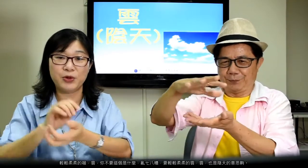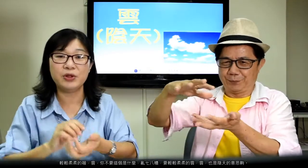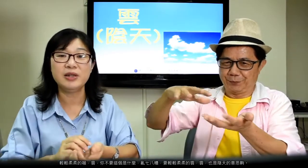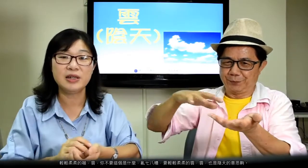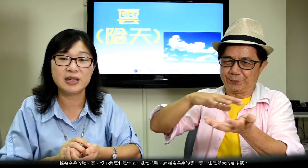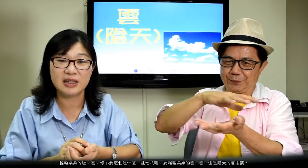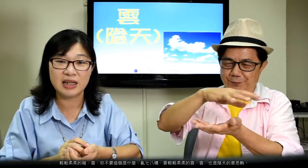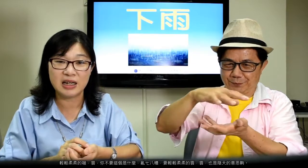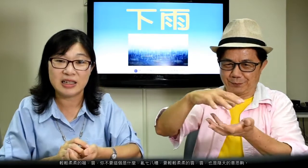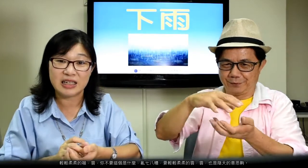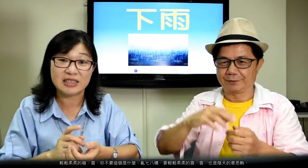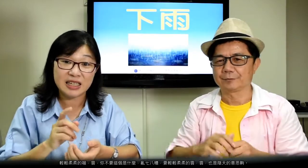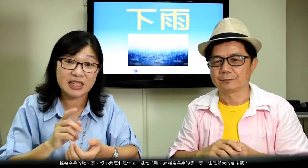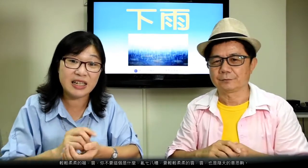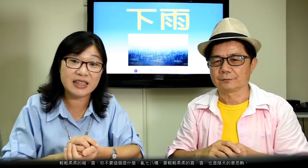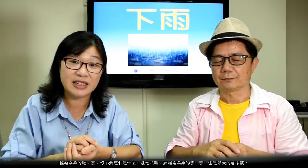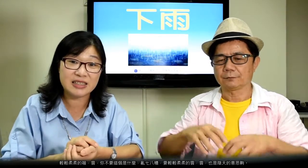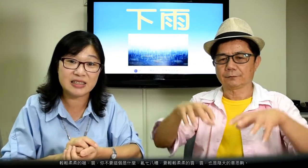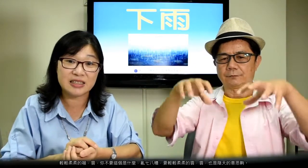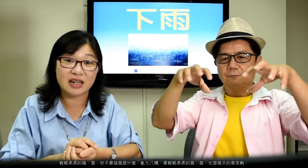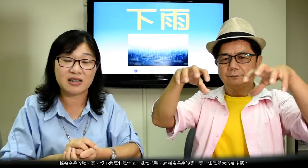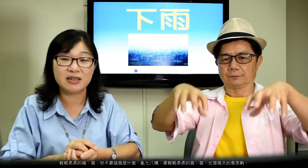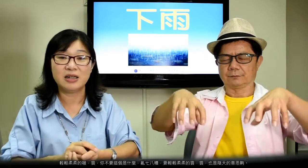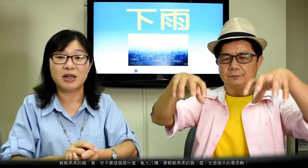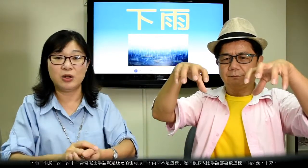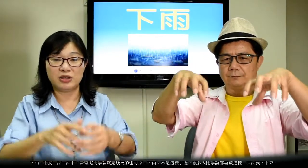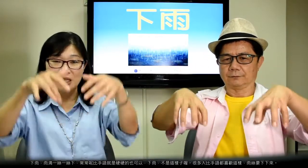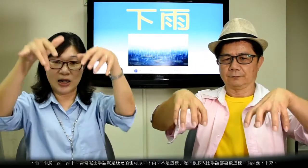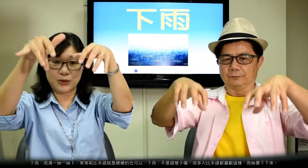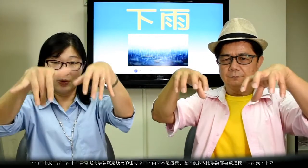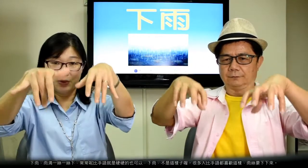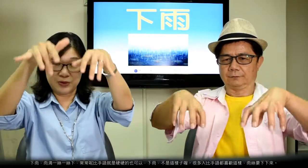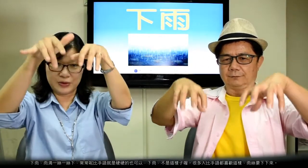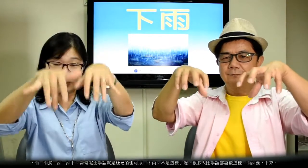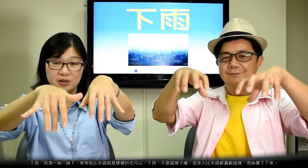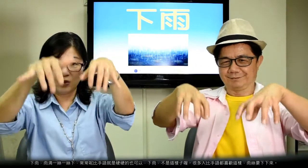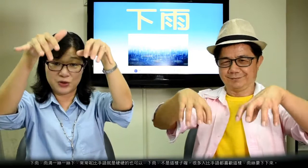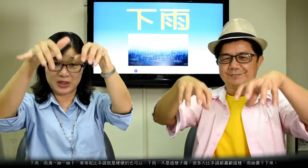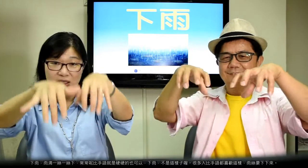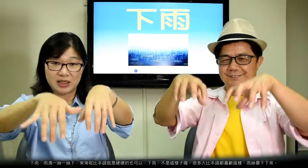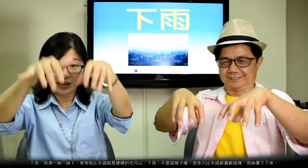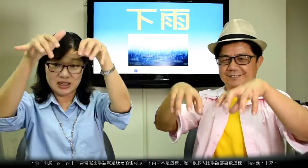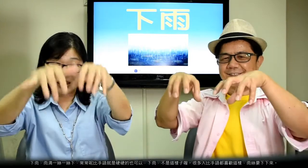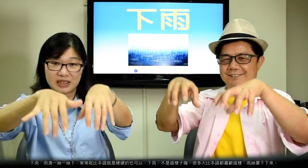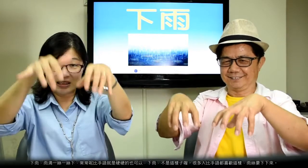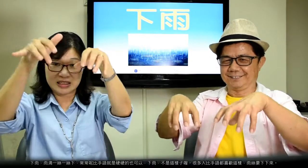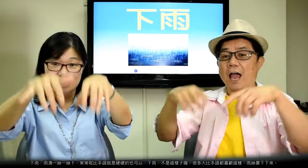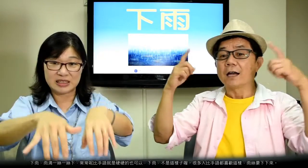云也是阴天的意思哈。下雨，雨滴一丝一丝